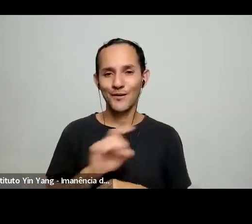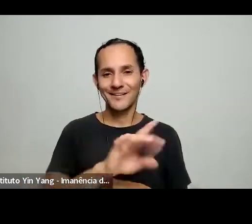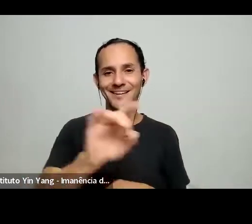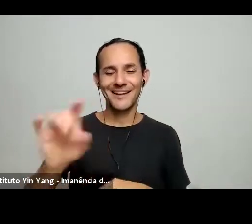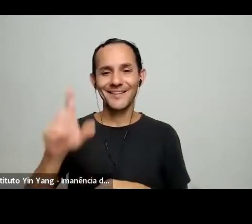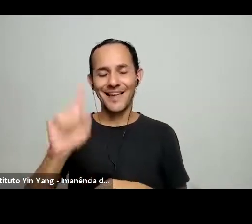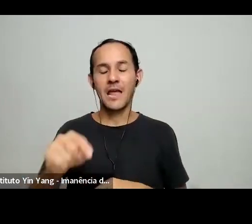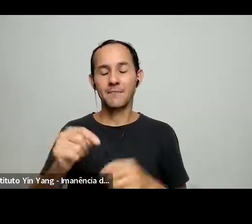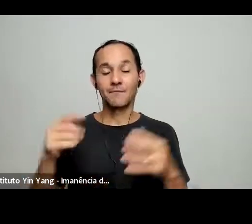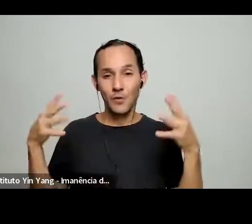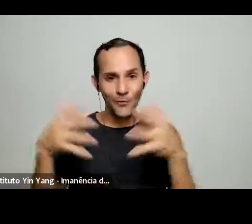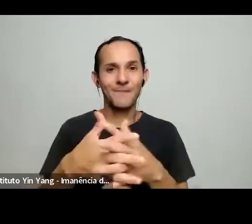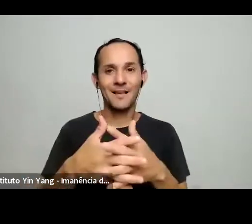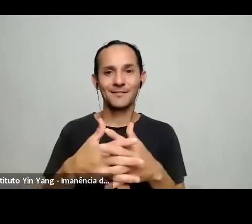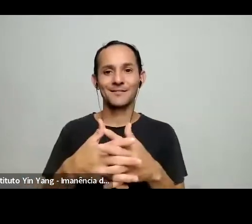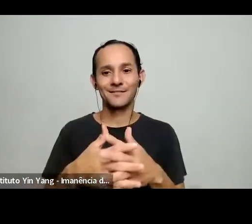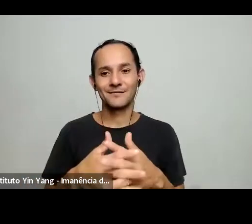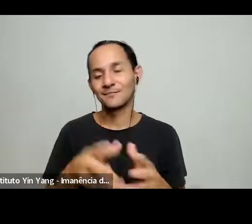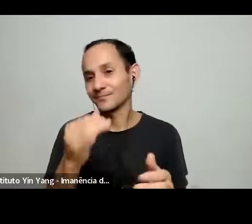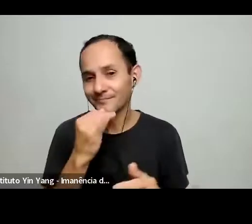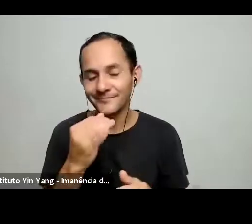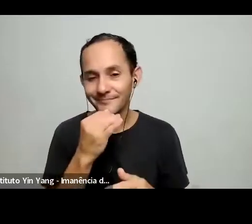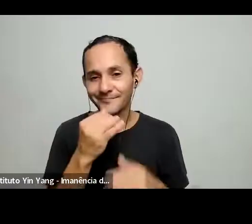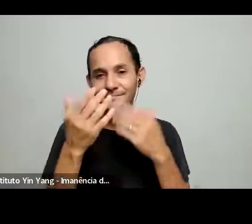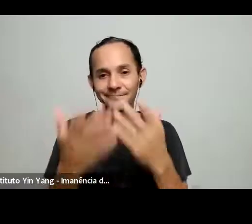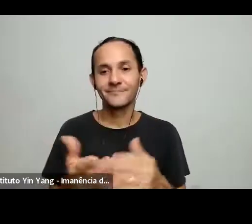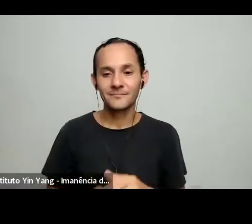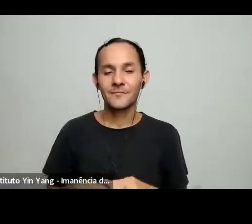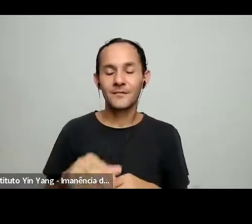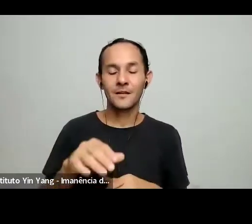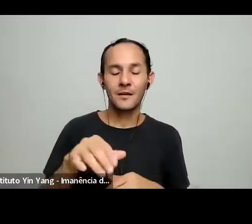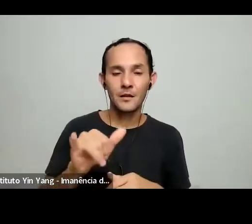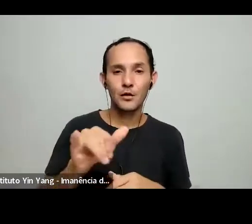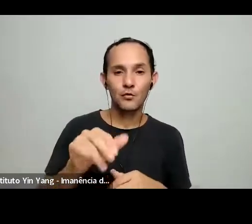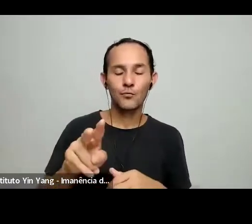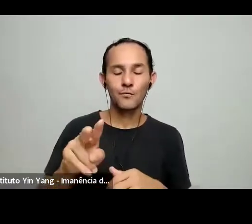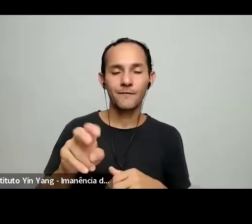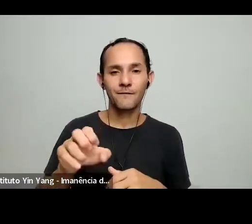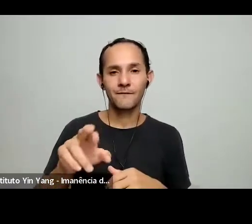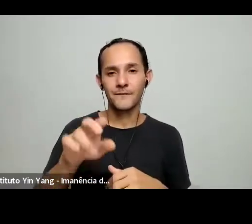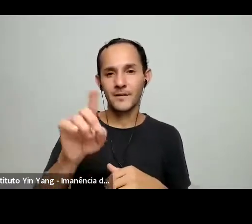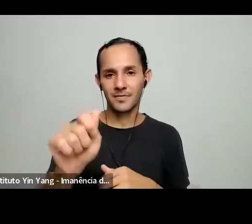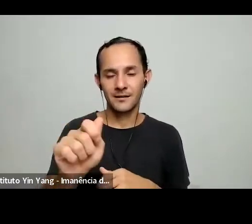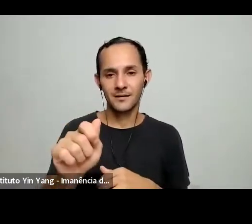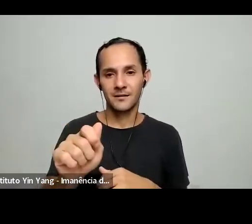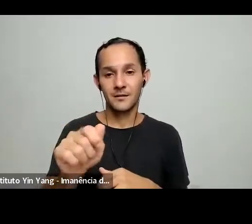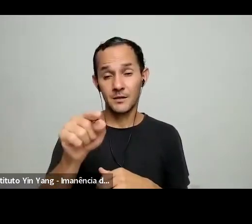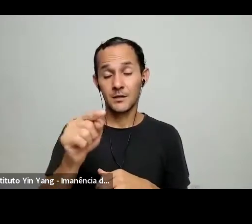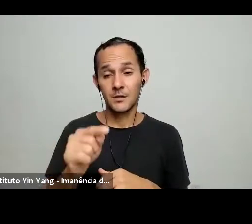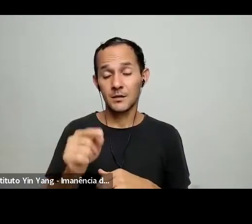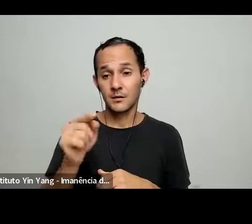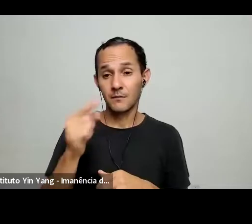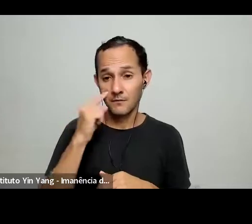mais complexas, né? Como o Ayurveda, a medicina chinesa tem isso muito comum, né? Muito comum você